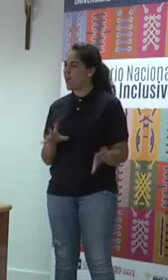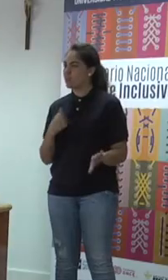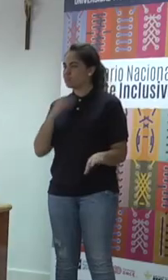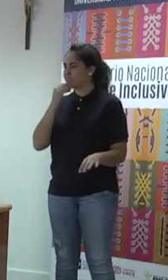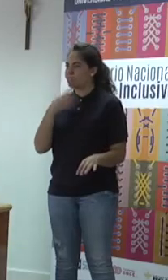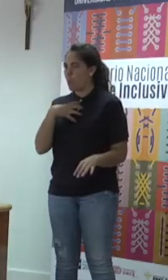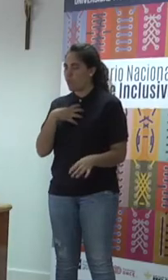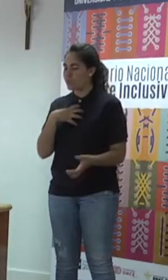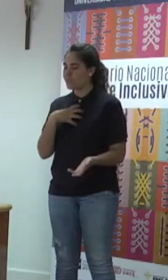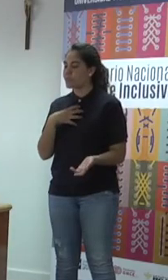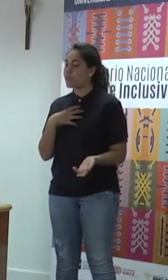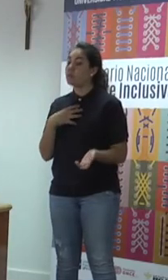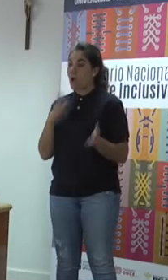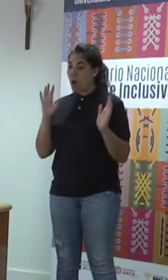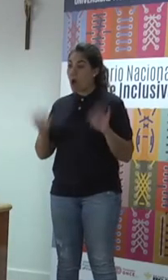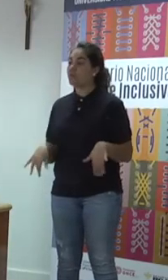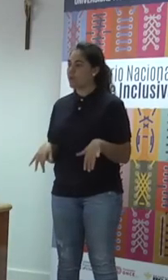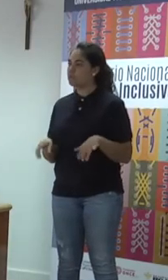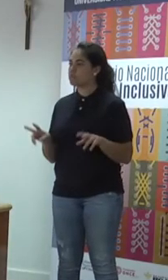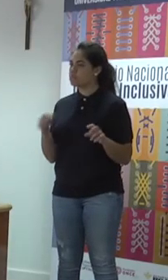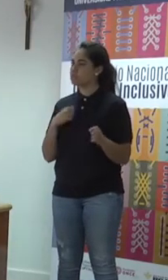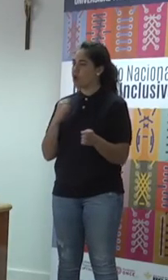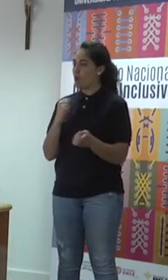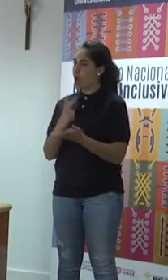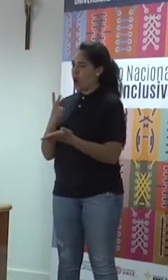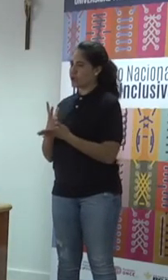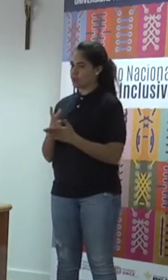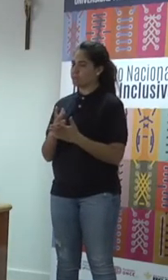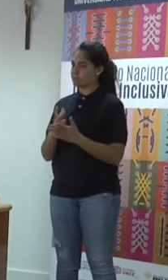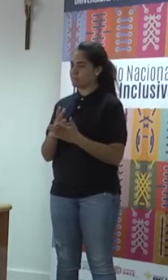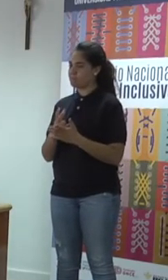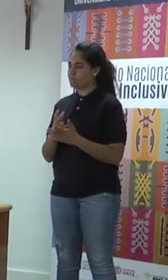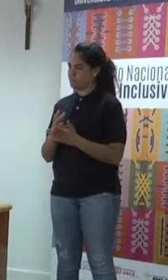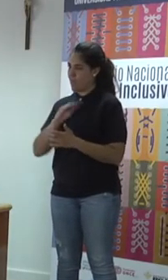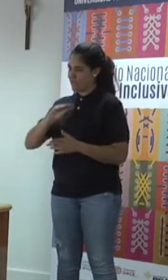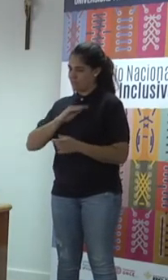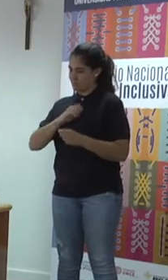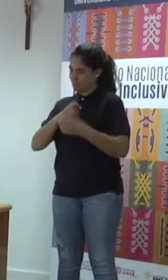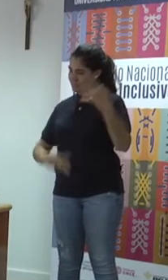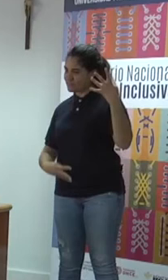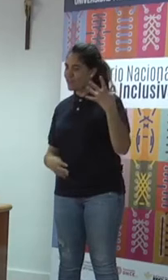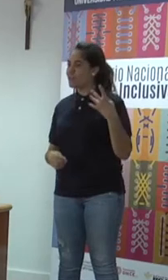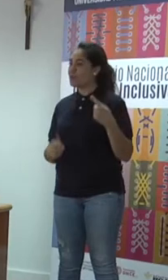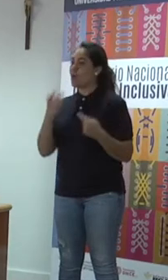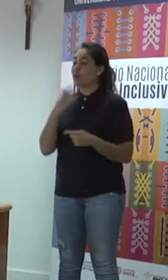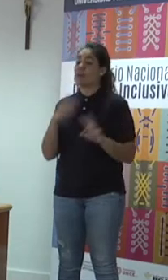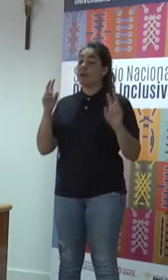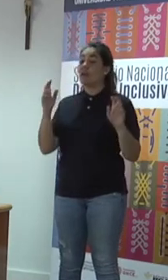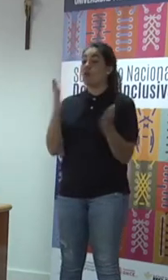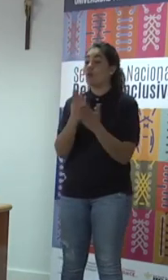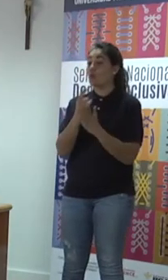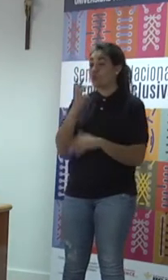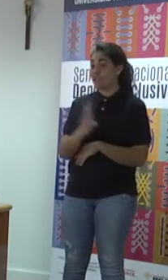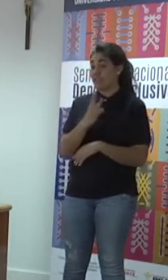esto. Y bueno, ahí se plantearon muchos retos, muchísimos, porque en tercero, por distintas